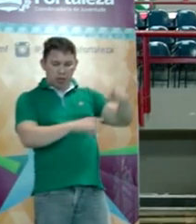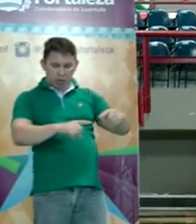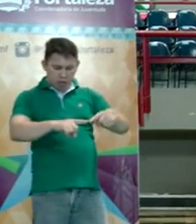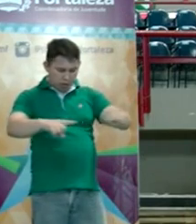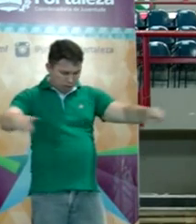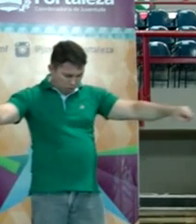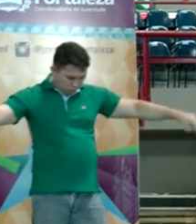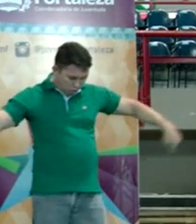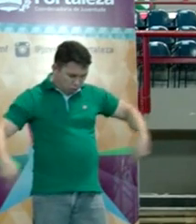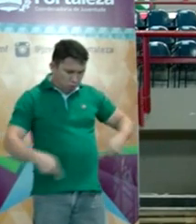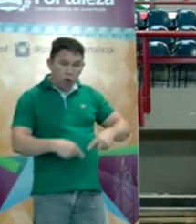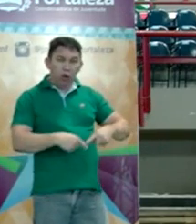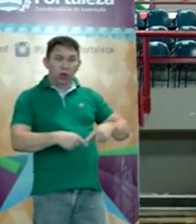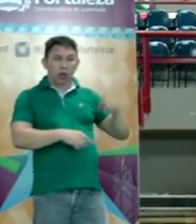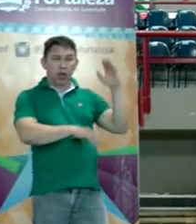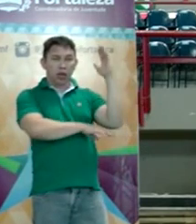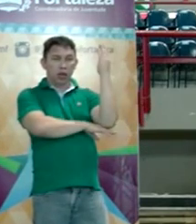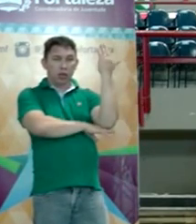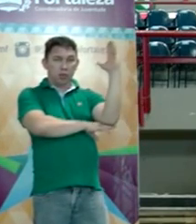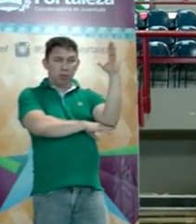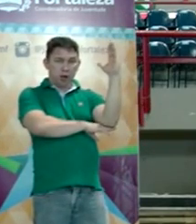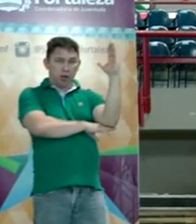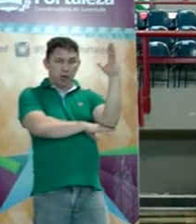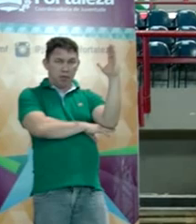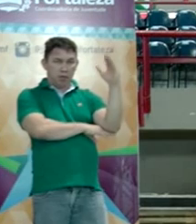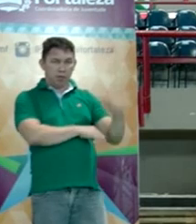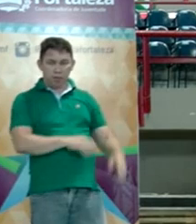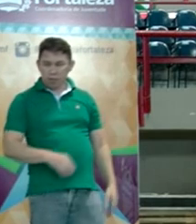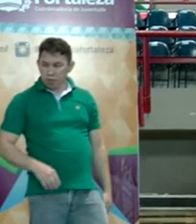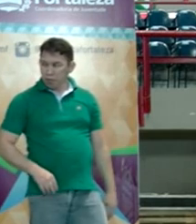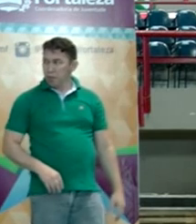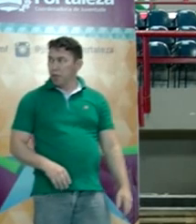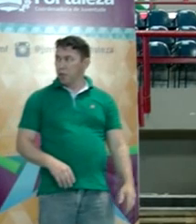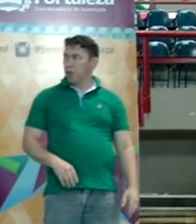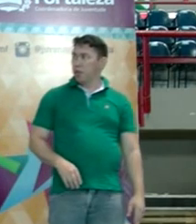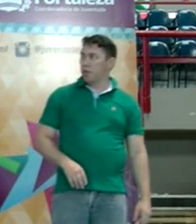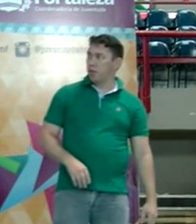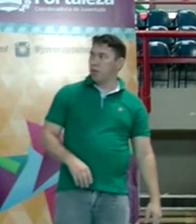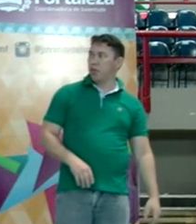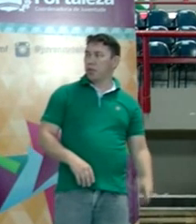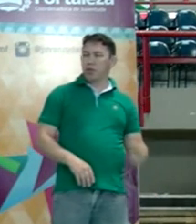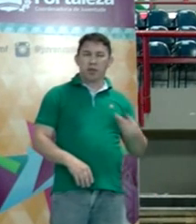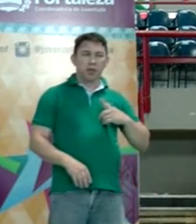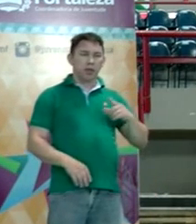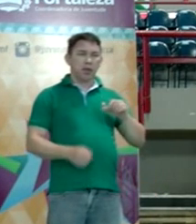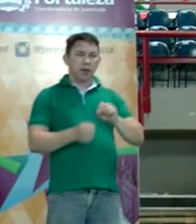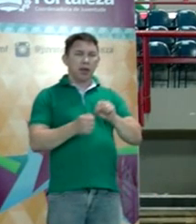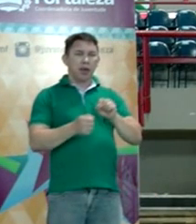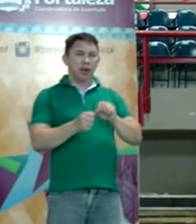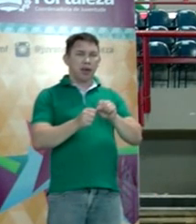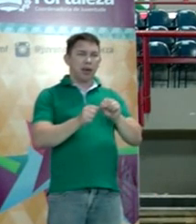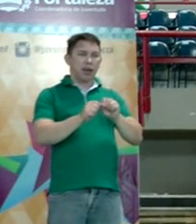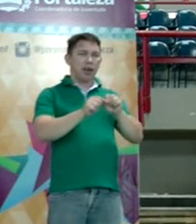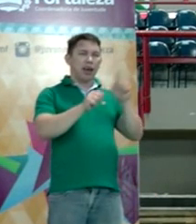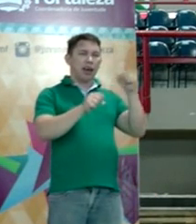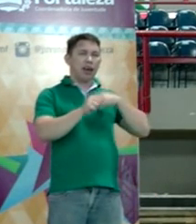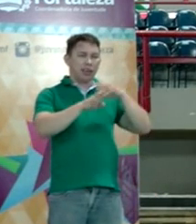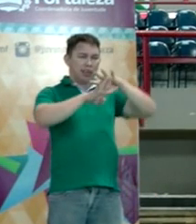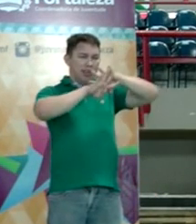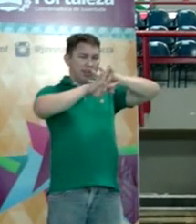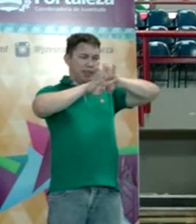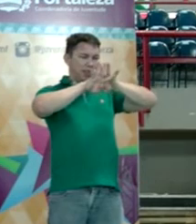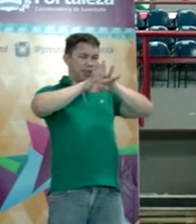madeira, certo? Aí nessa roda de madeira tem uma espécie, parece uma rede trançada de cordas de